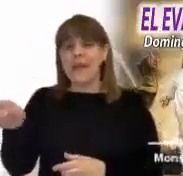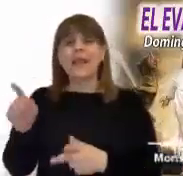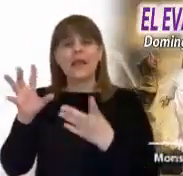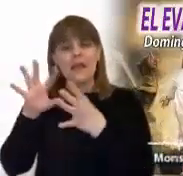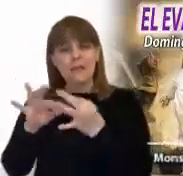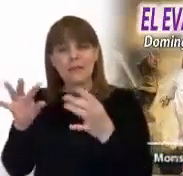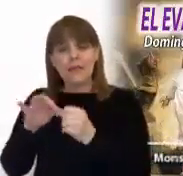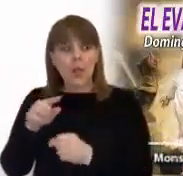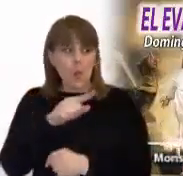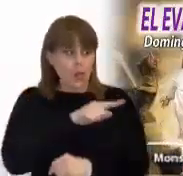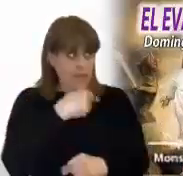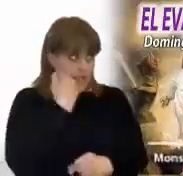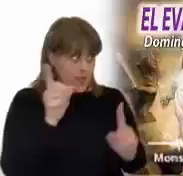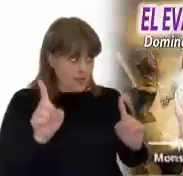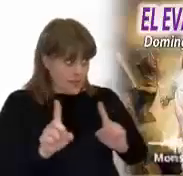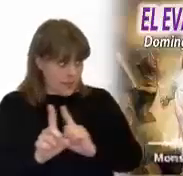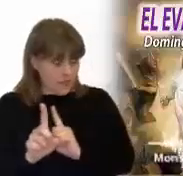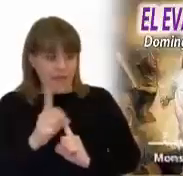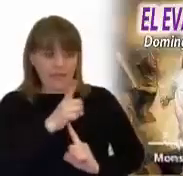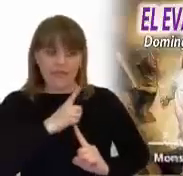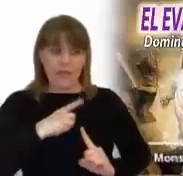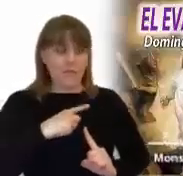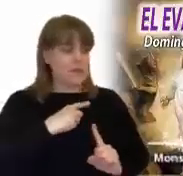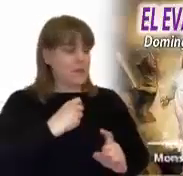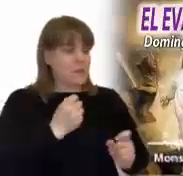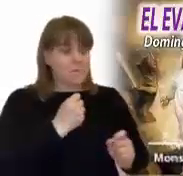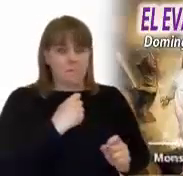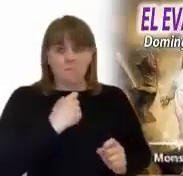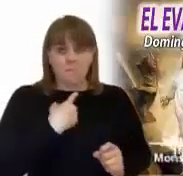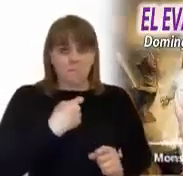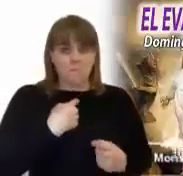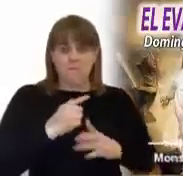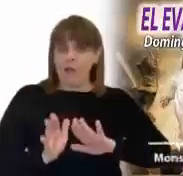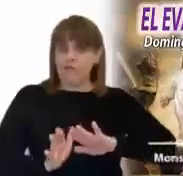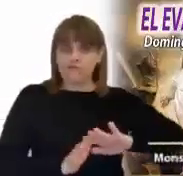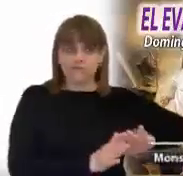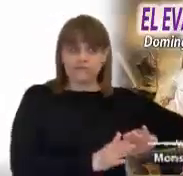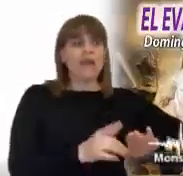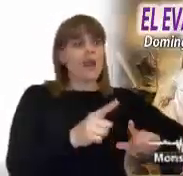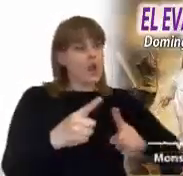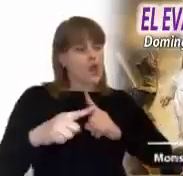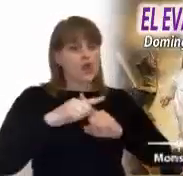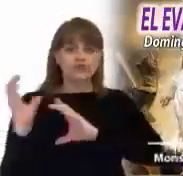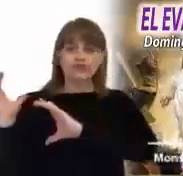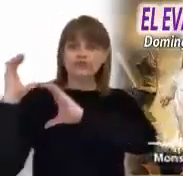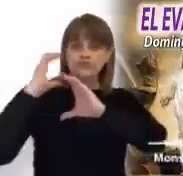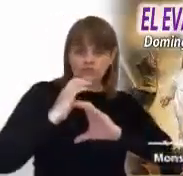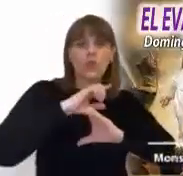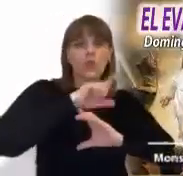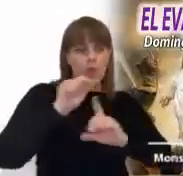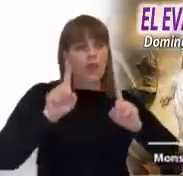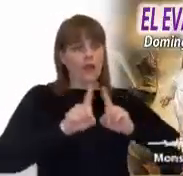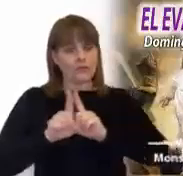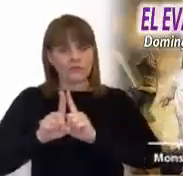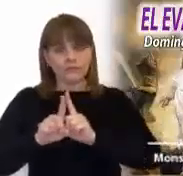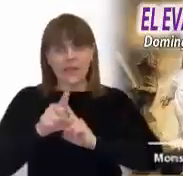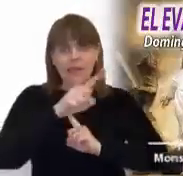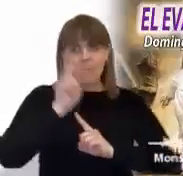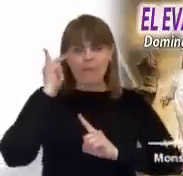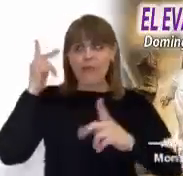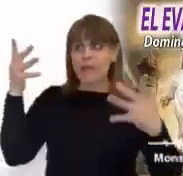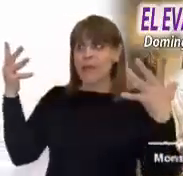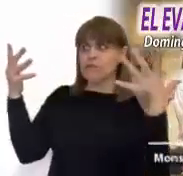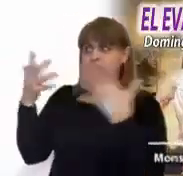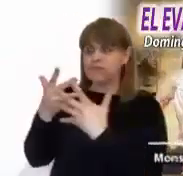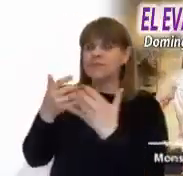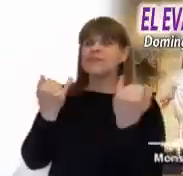alguien quiere seguirlo debe negarse a sí mismo, tomar su cruz de cada día y seguirlo. Para Pedro y también para nosotros suena como